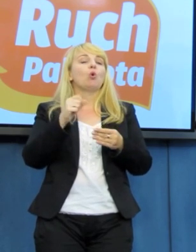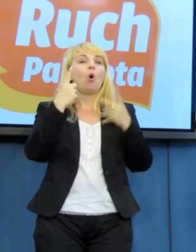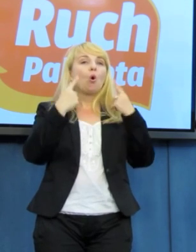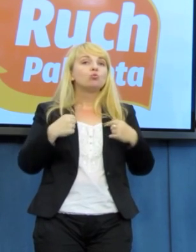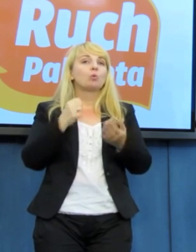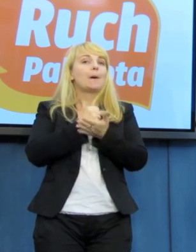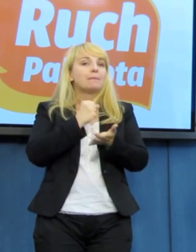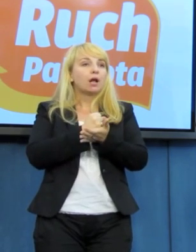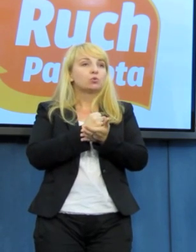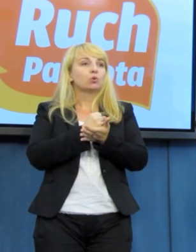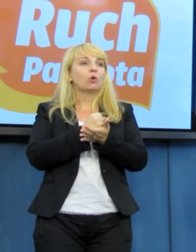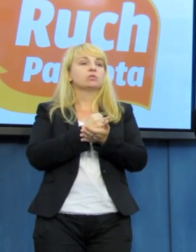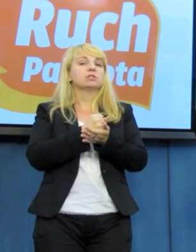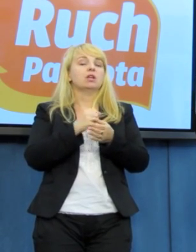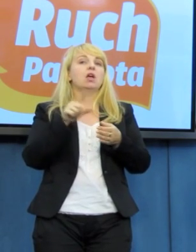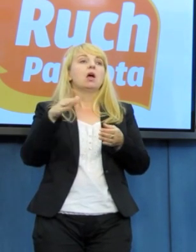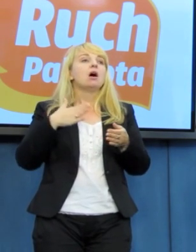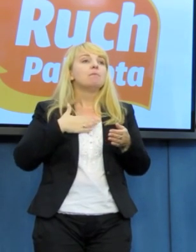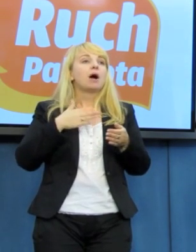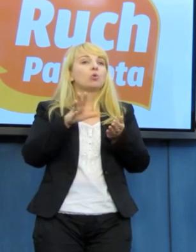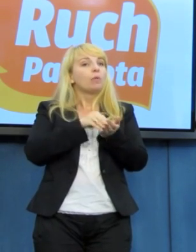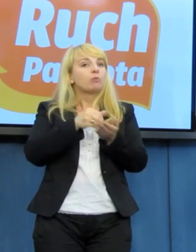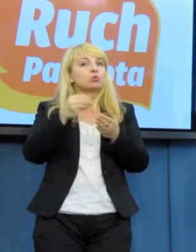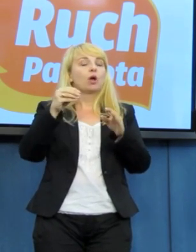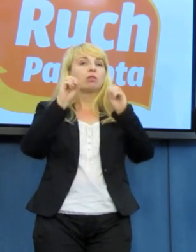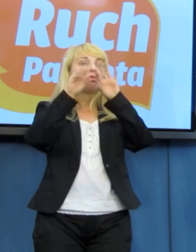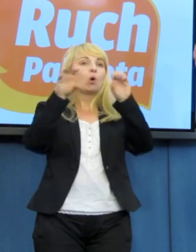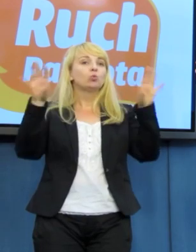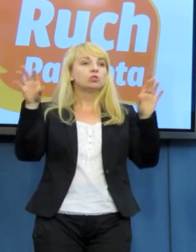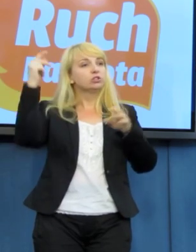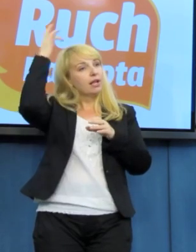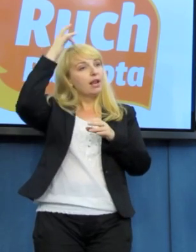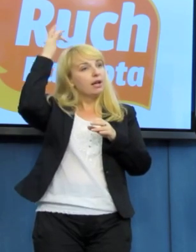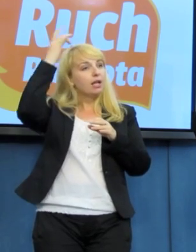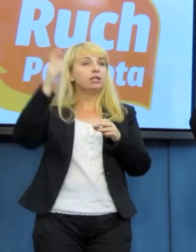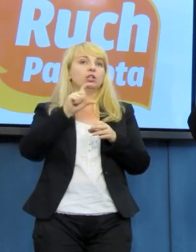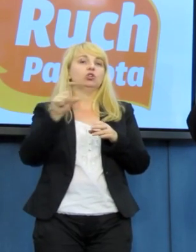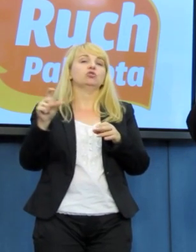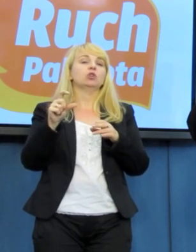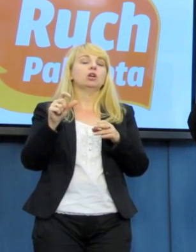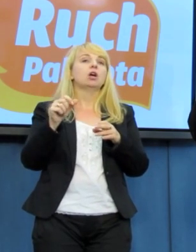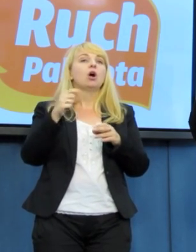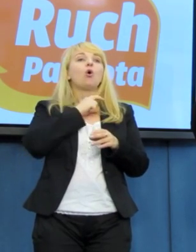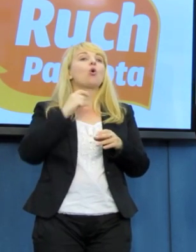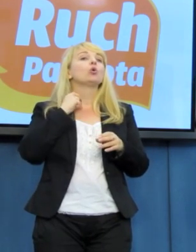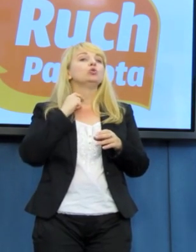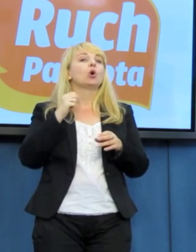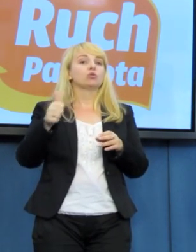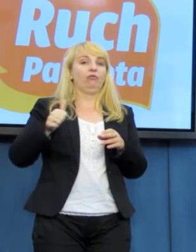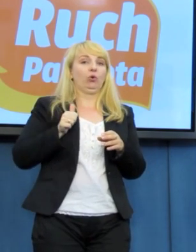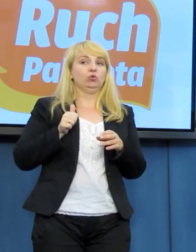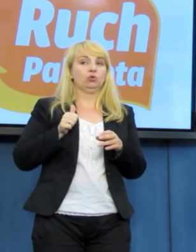na etatach katechetycznych, na przykład, czy kapelanów, te osoby